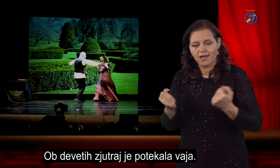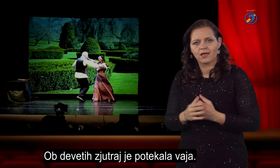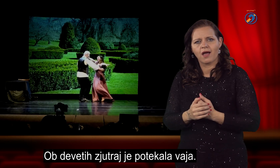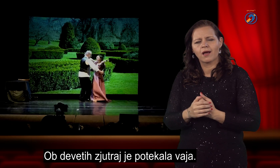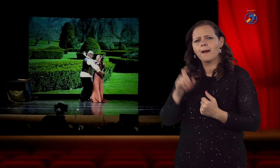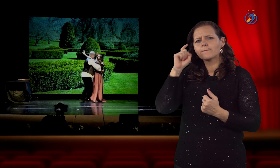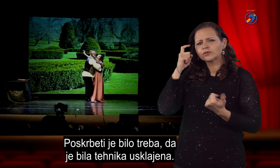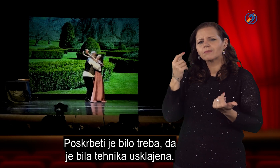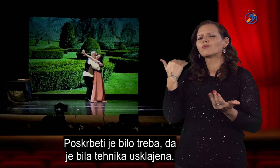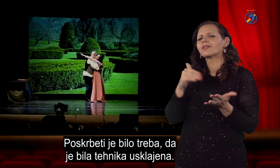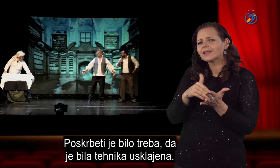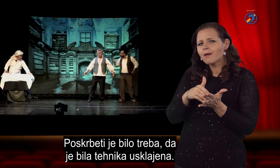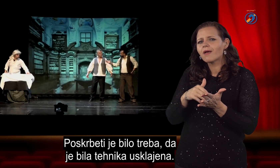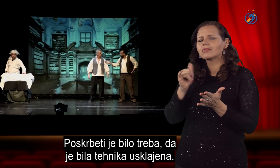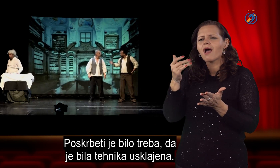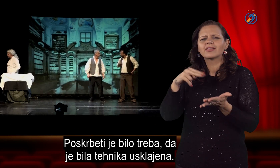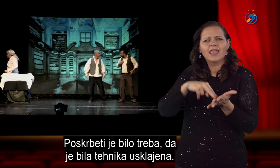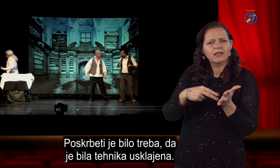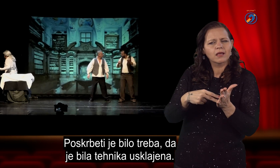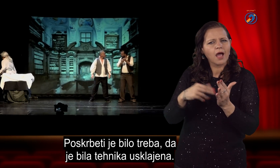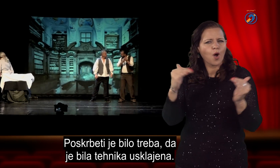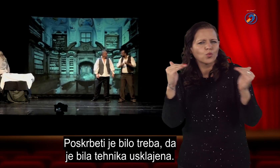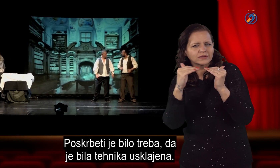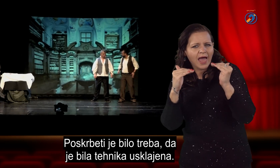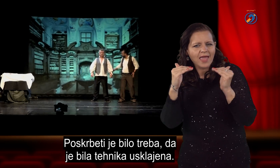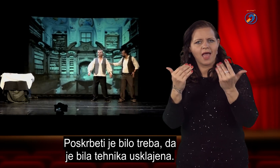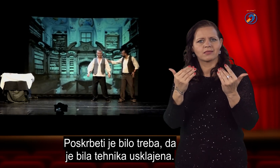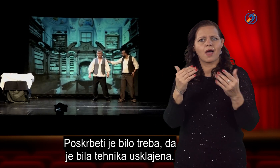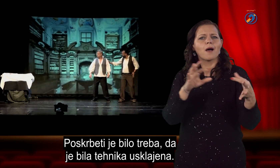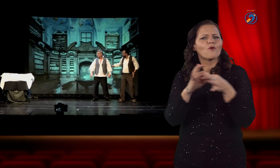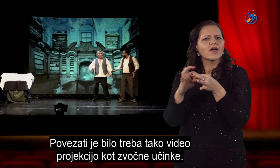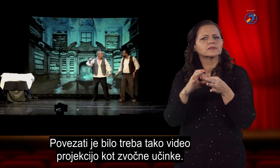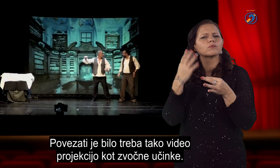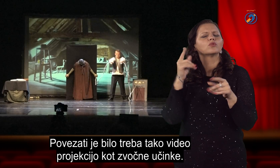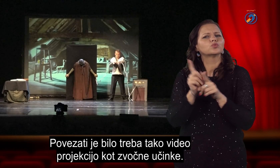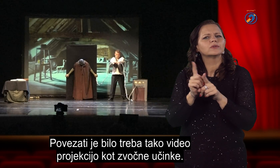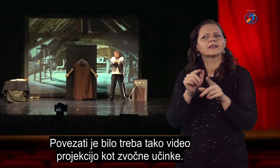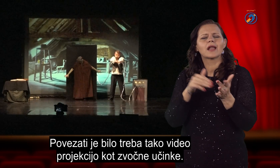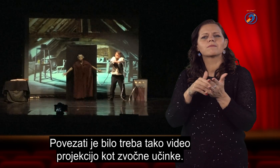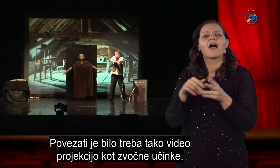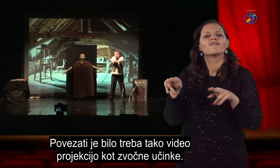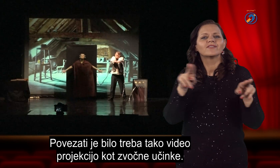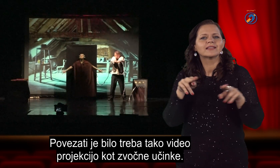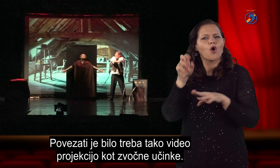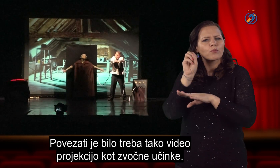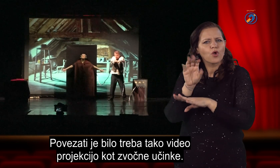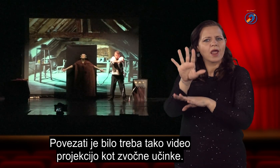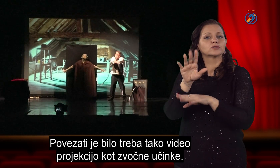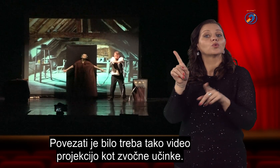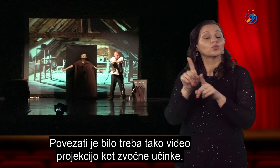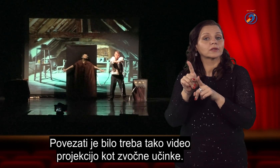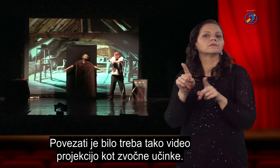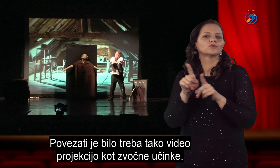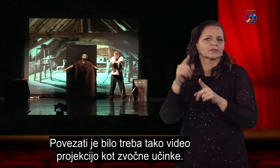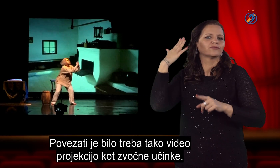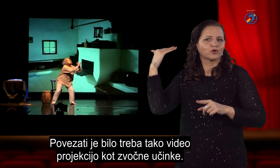vaja. Poskrbeti je bilo treba, da je bila tehnika usklajena. Povezati je bilo treba tako videoprojekcijo